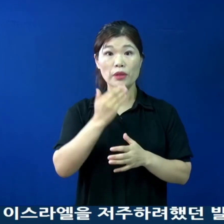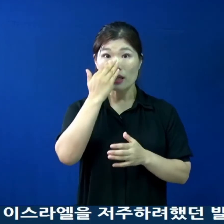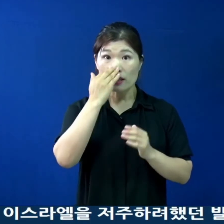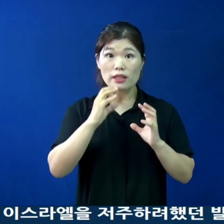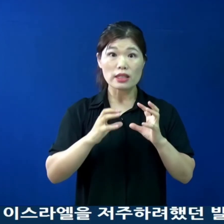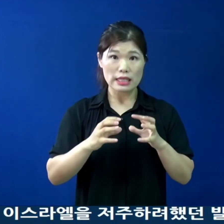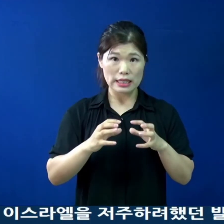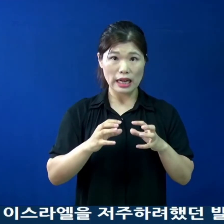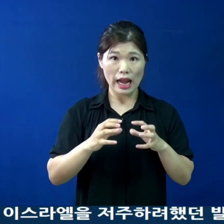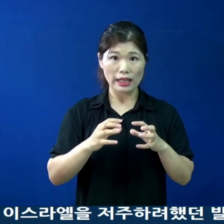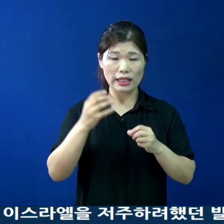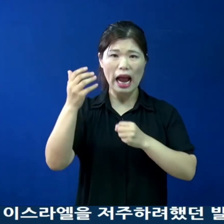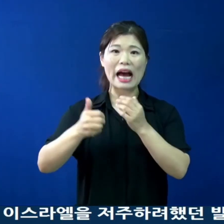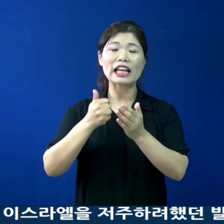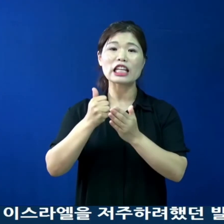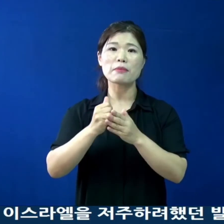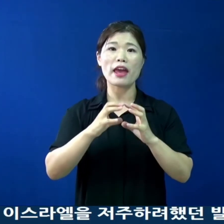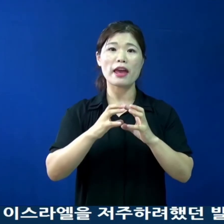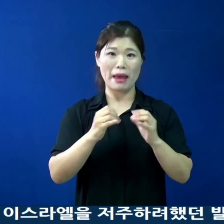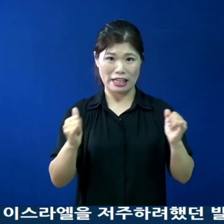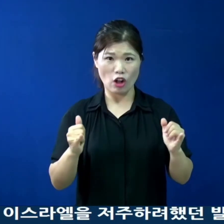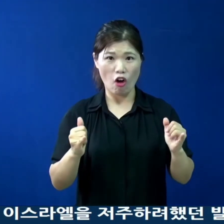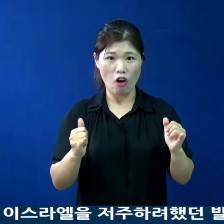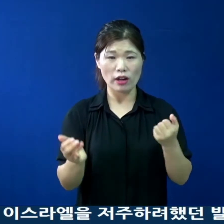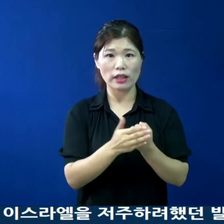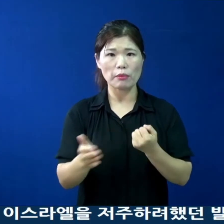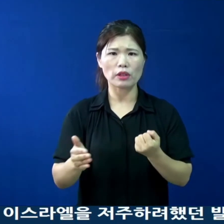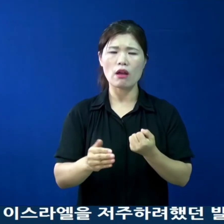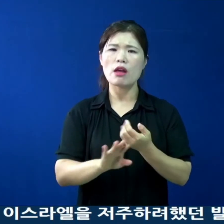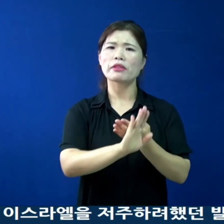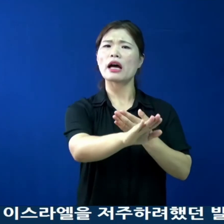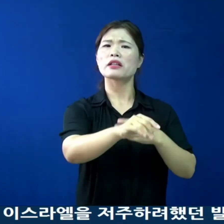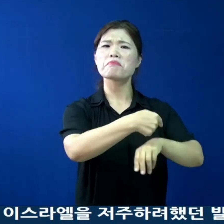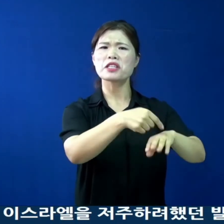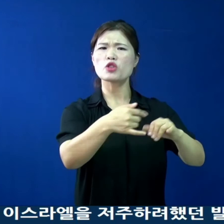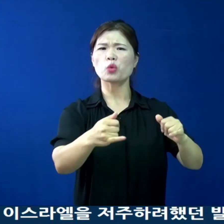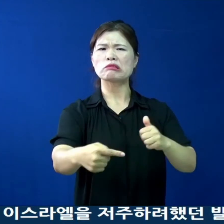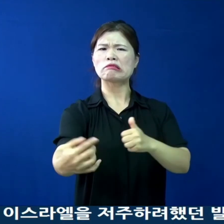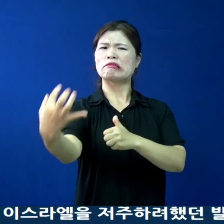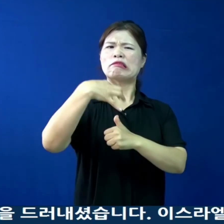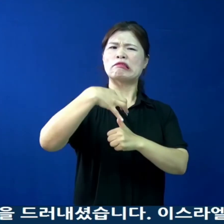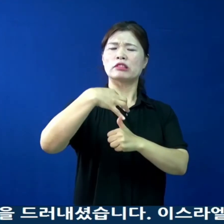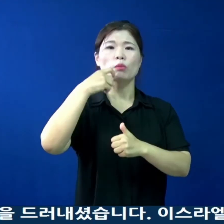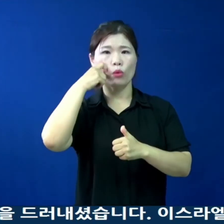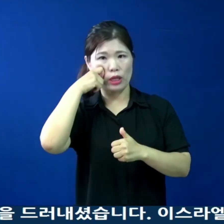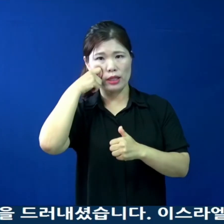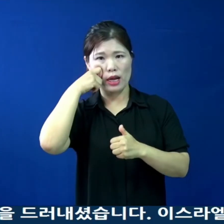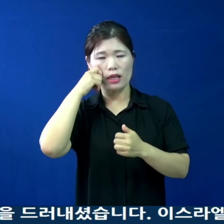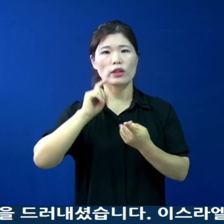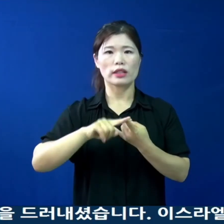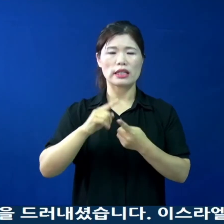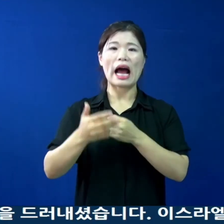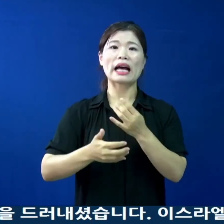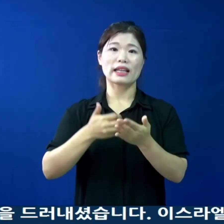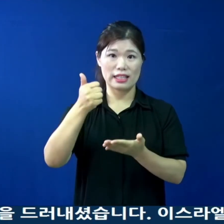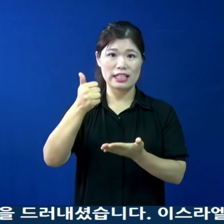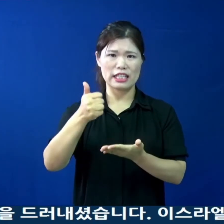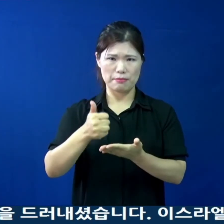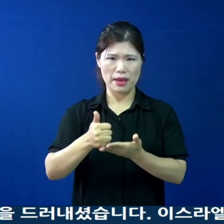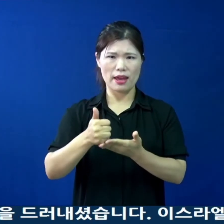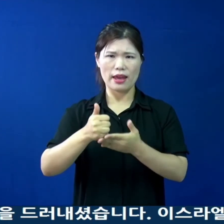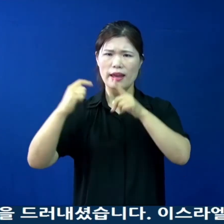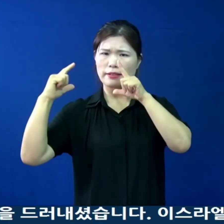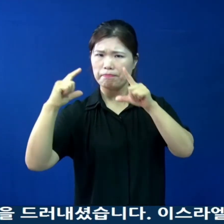이스라엘이 하나님의 백성인 이상 그 어떤 민족도 그들을 해칠 수 없다. 이것이 하나님의